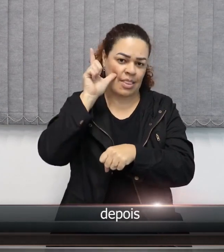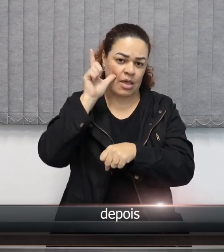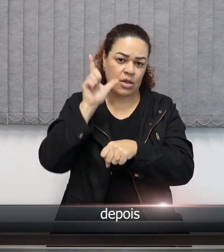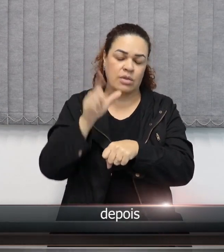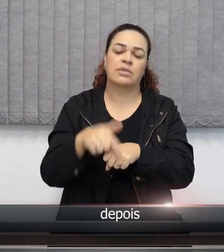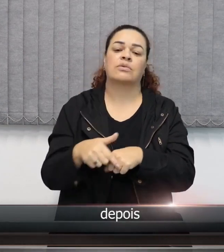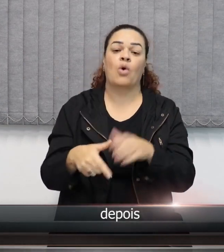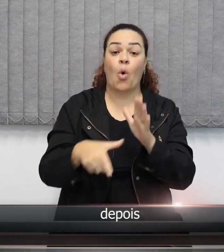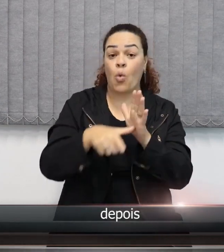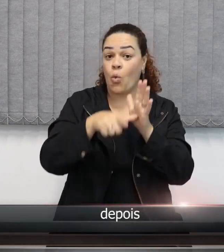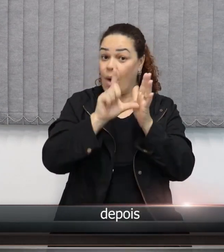Depois,